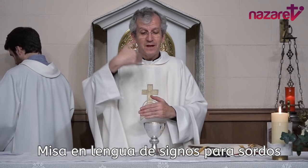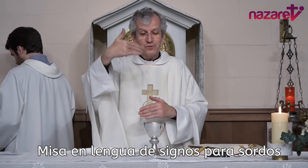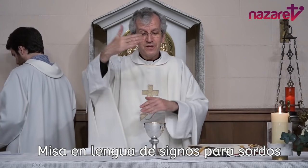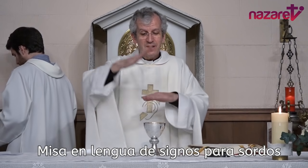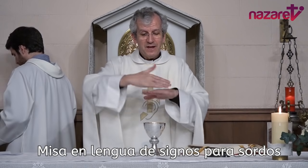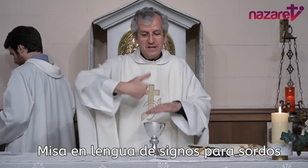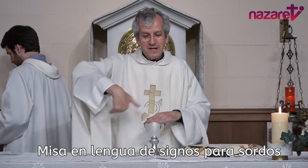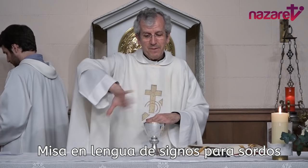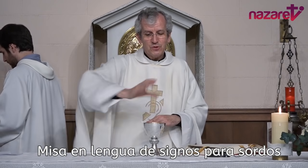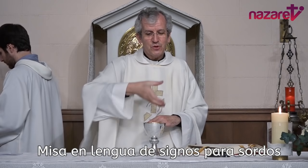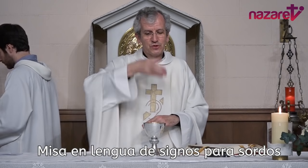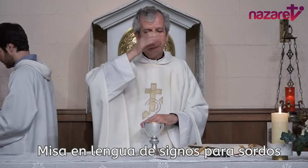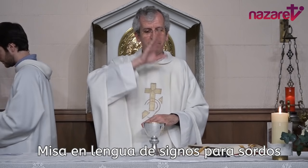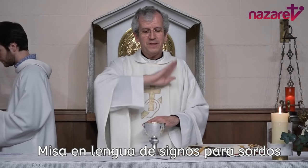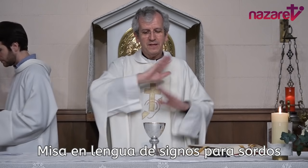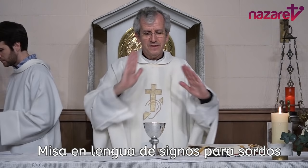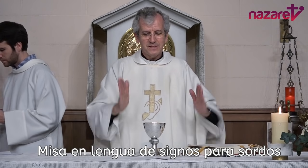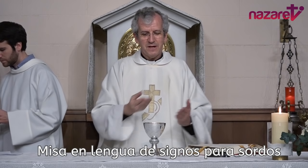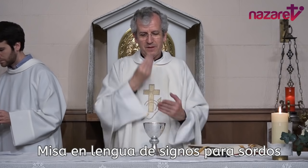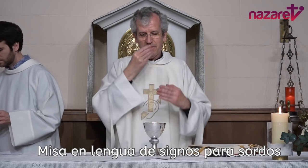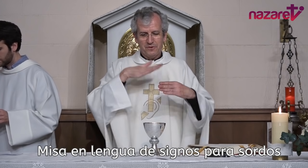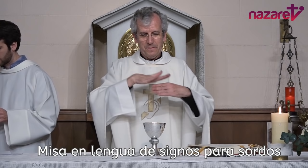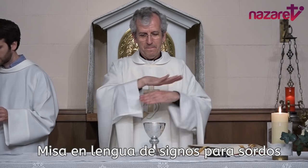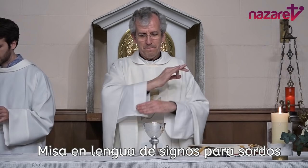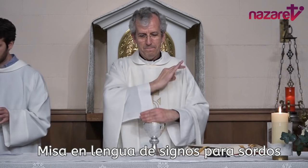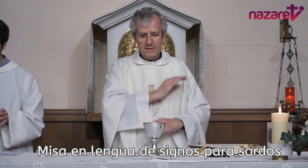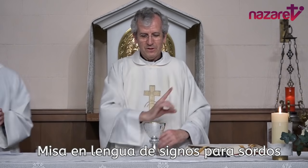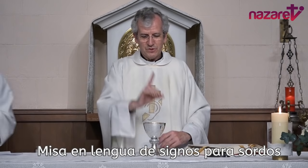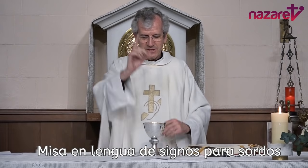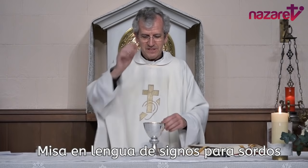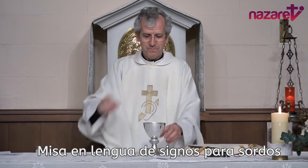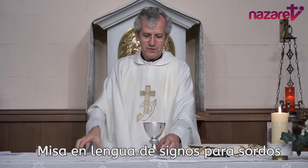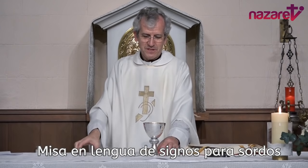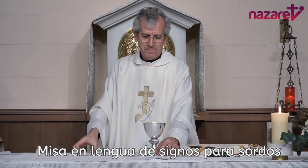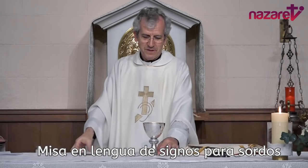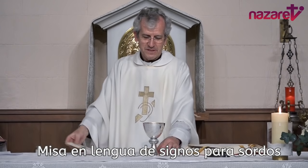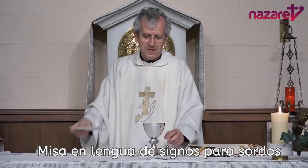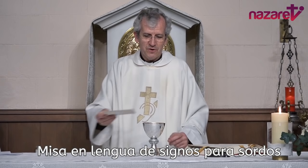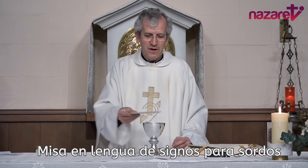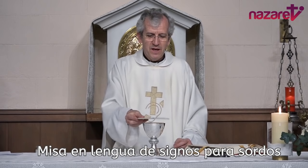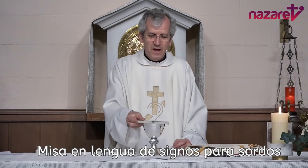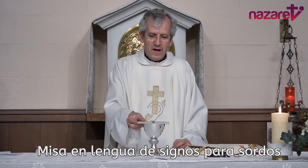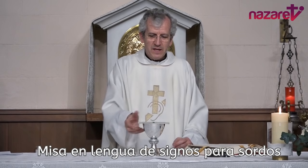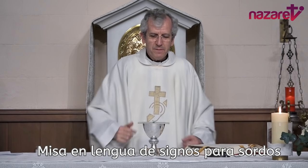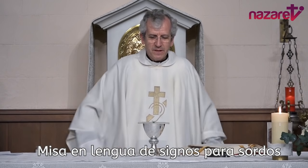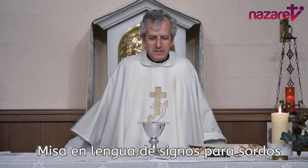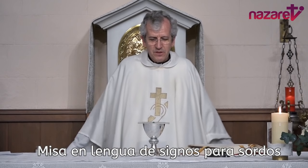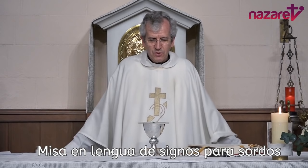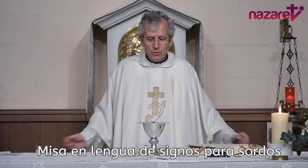presentamos. Él será para nosotros bebida de salvación. Bendito seas por siempre, Señor. Acepta, Señor,